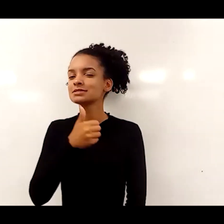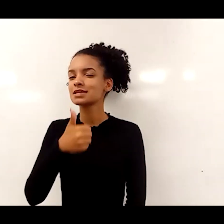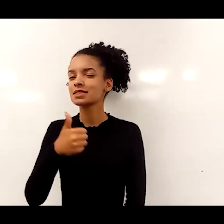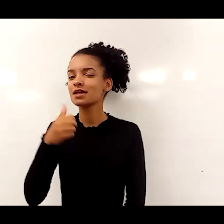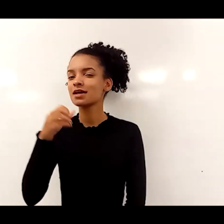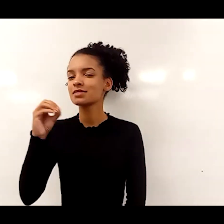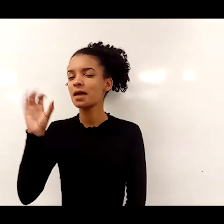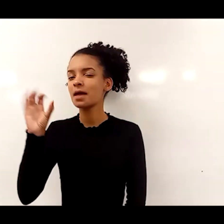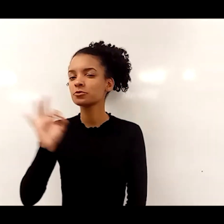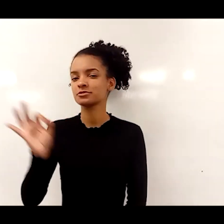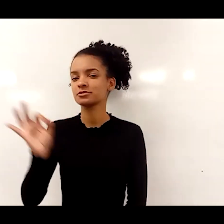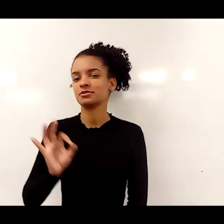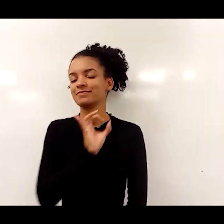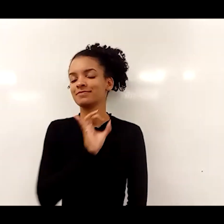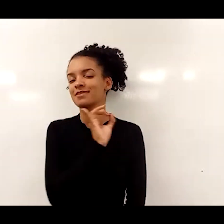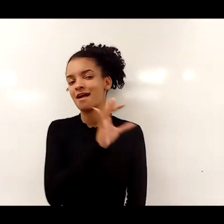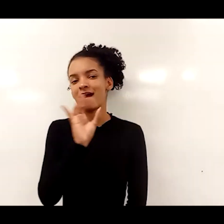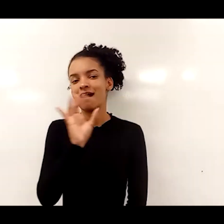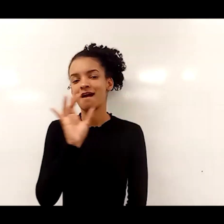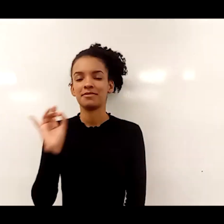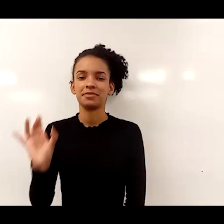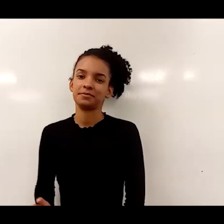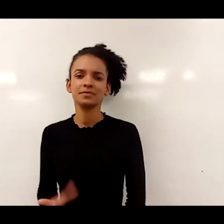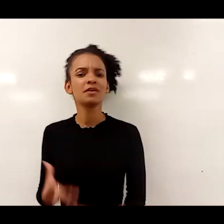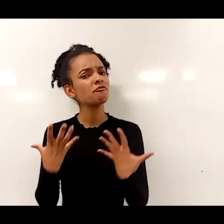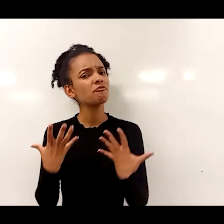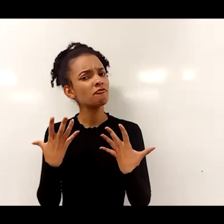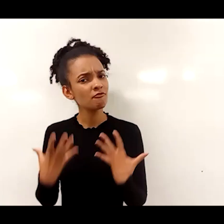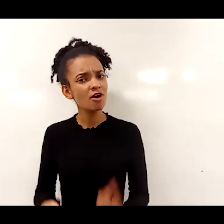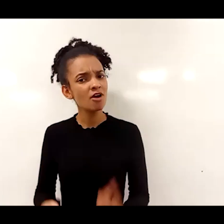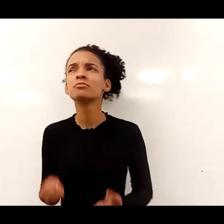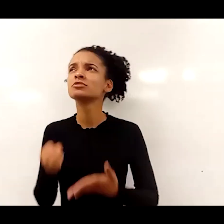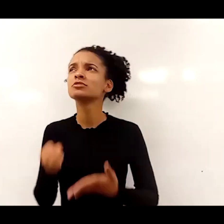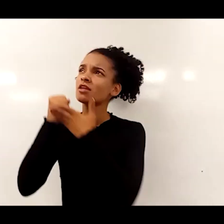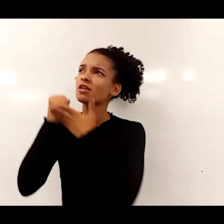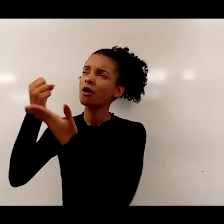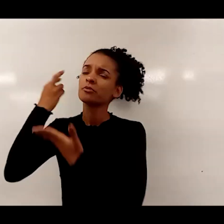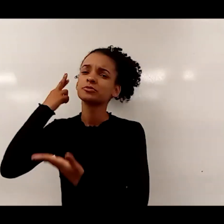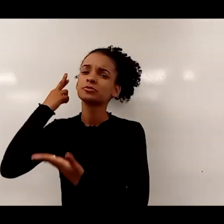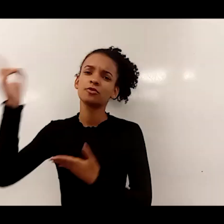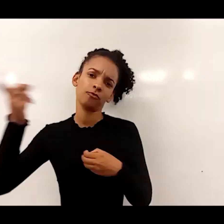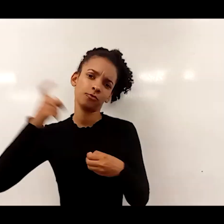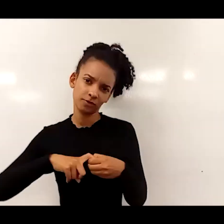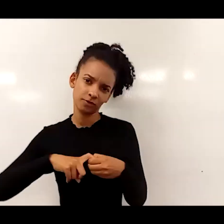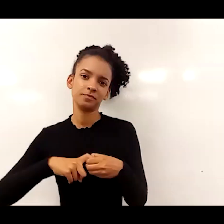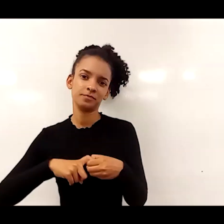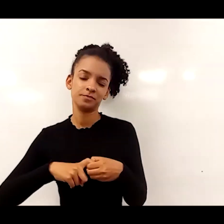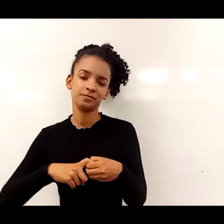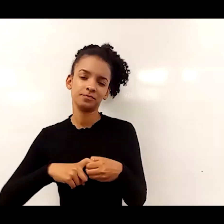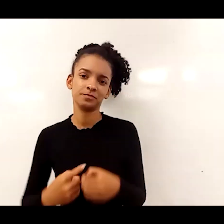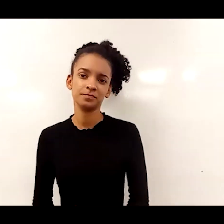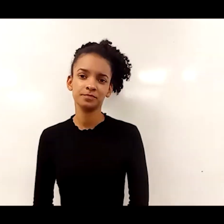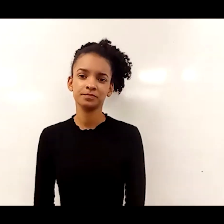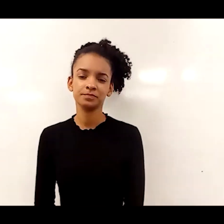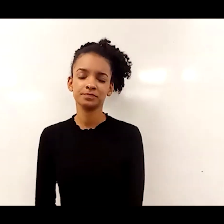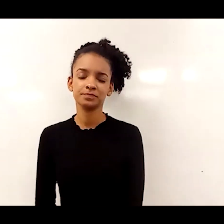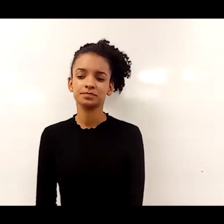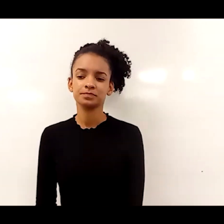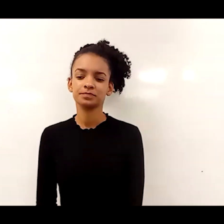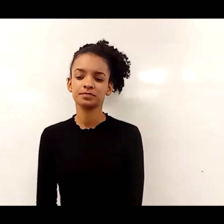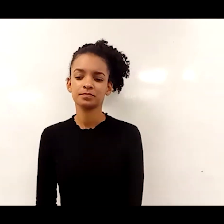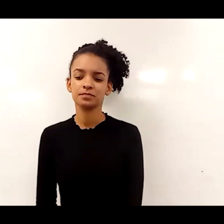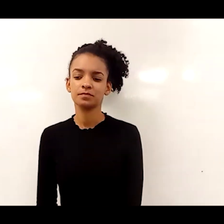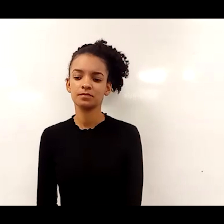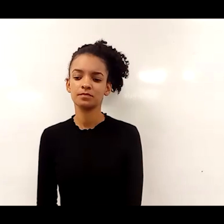um. Vamos trazer o Senhor de volta. Não nos preocupamos